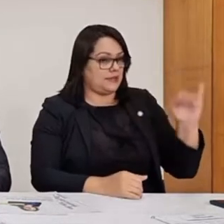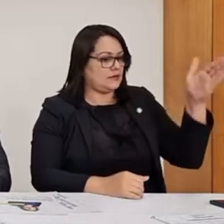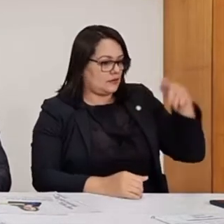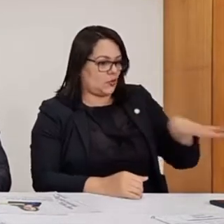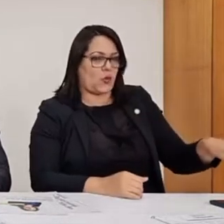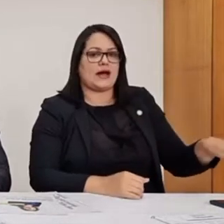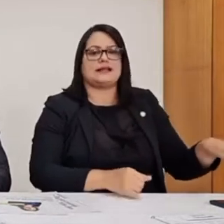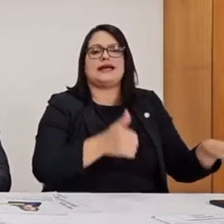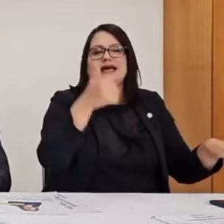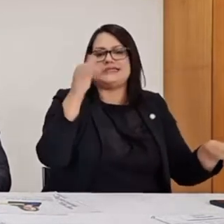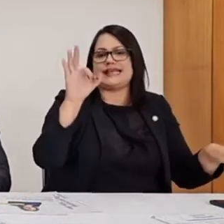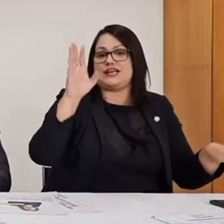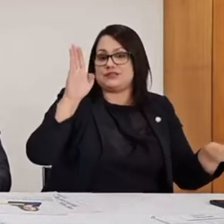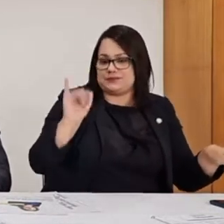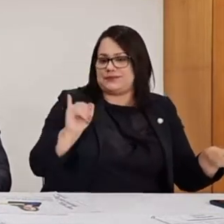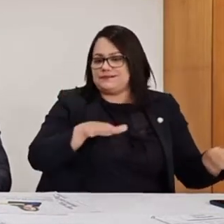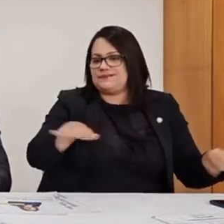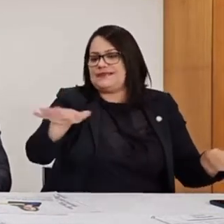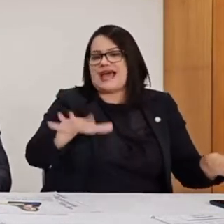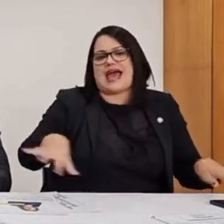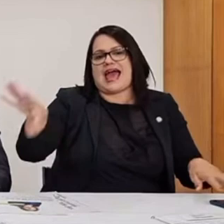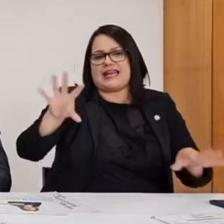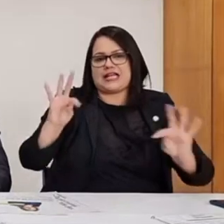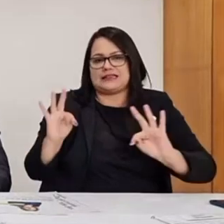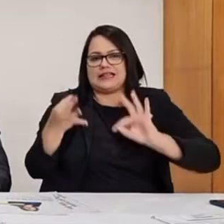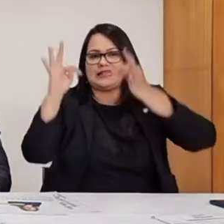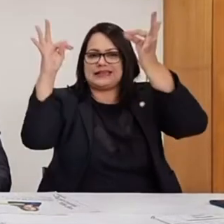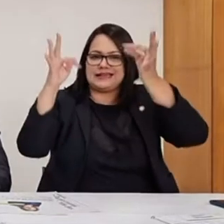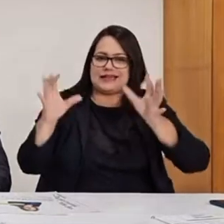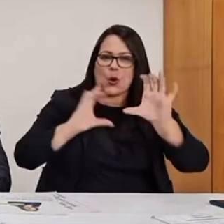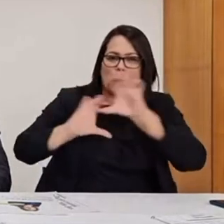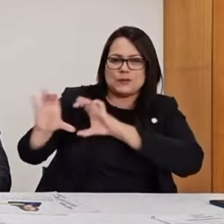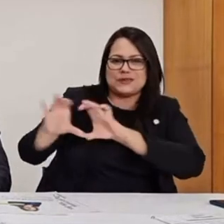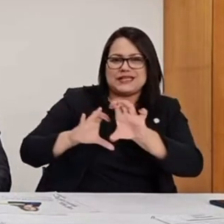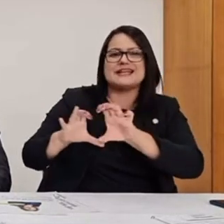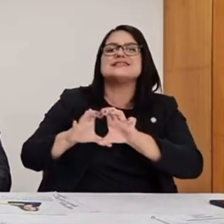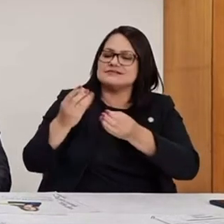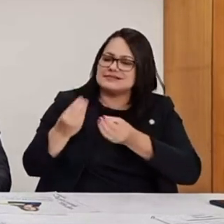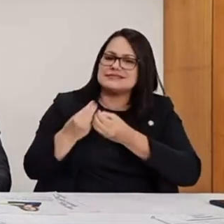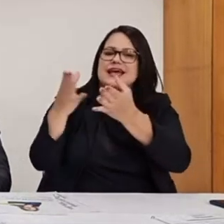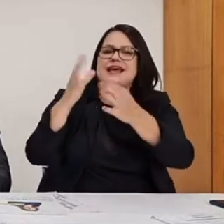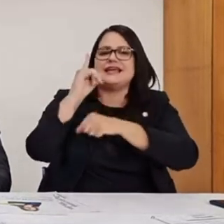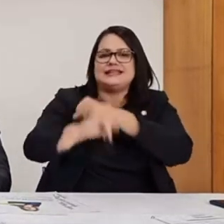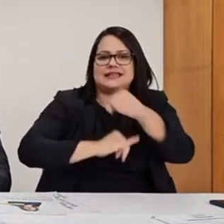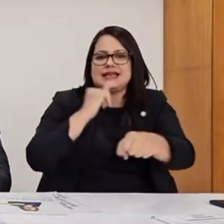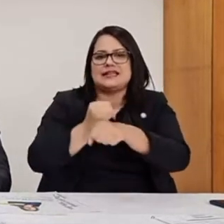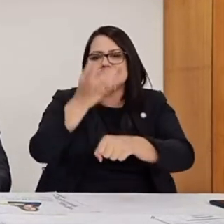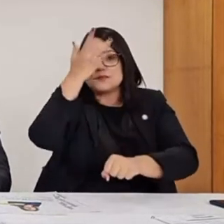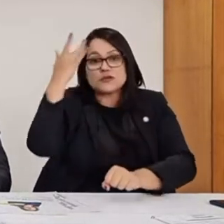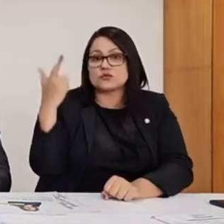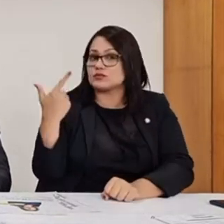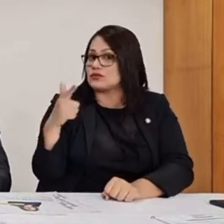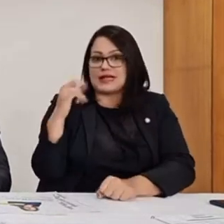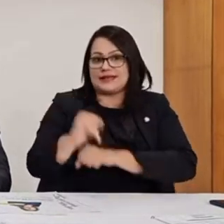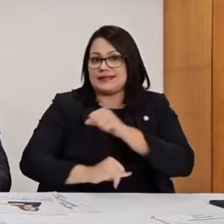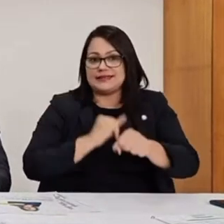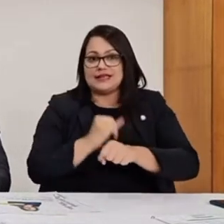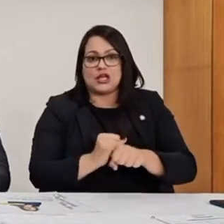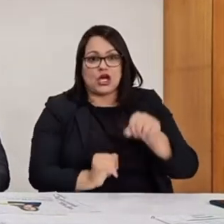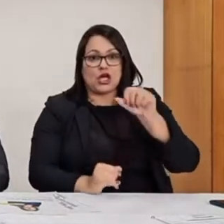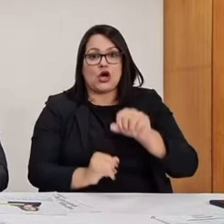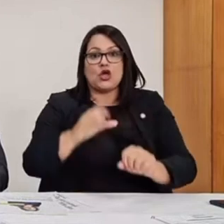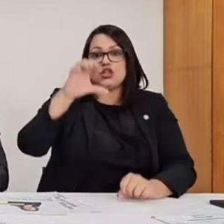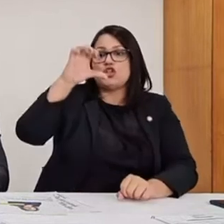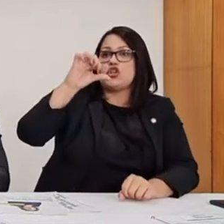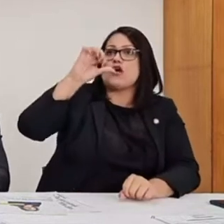40 bilhões vai para o setor de telecomunicações. Para levar a internet para os 40 milhões de pessoas que não têm, essas 9.800